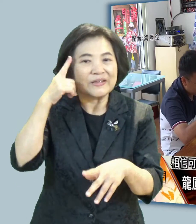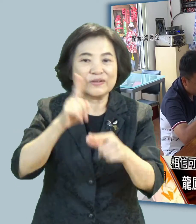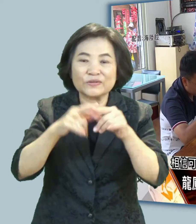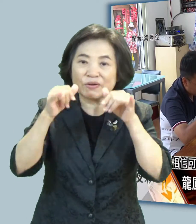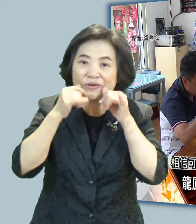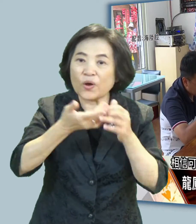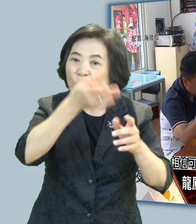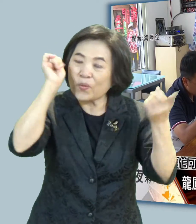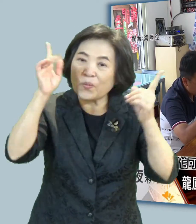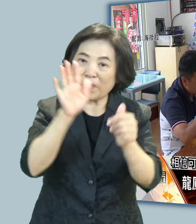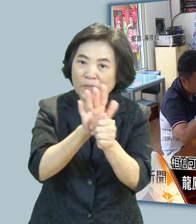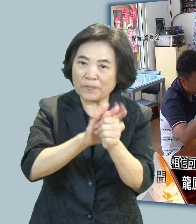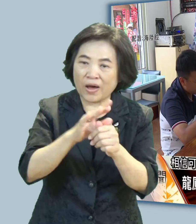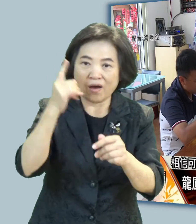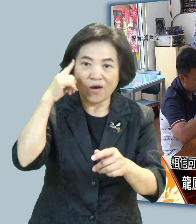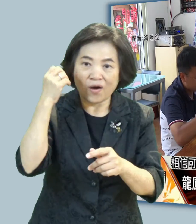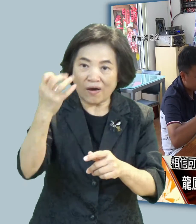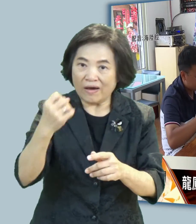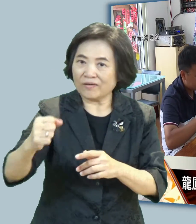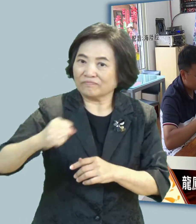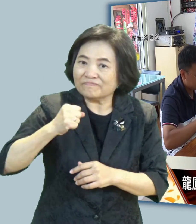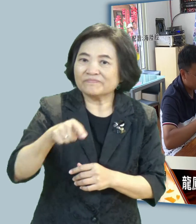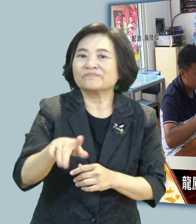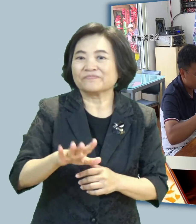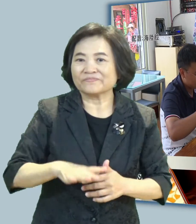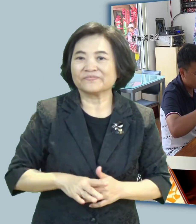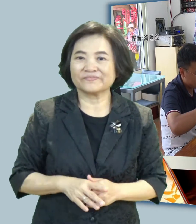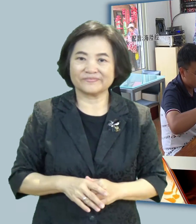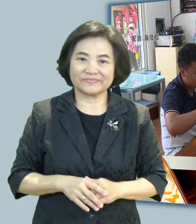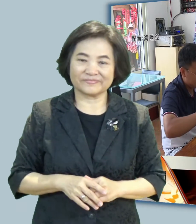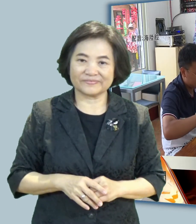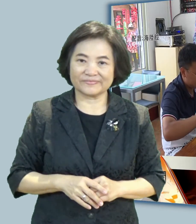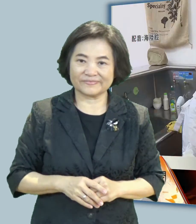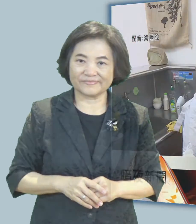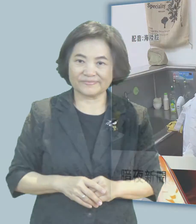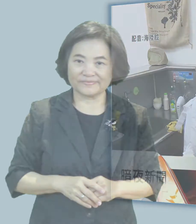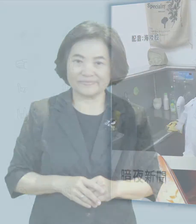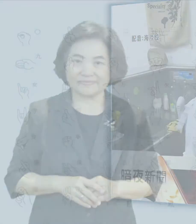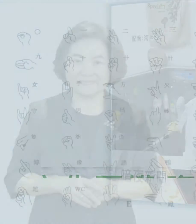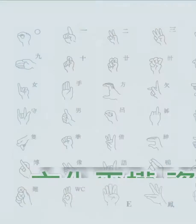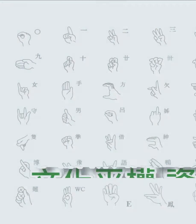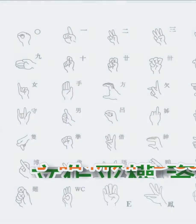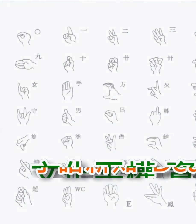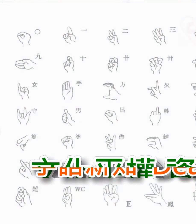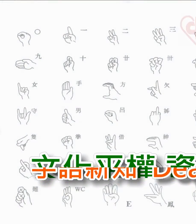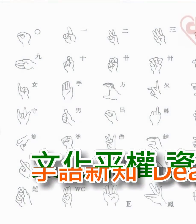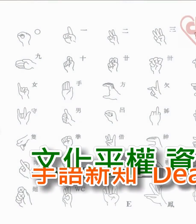解观光，感染性改饭店。下个新闻李凤琪南投报道。